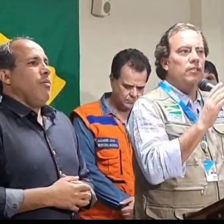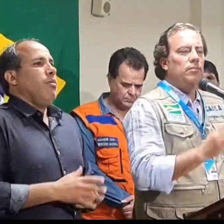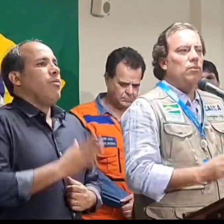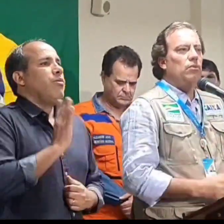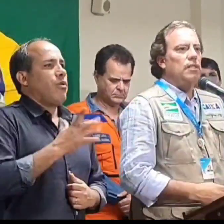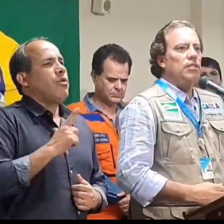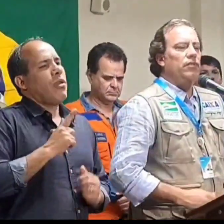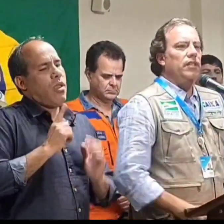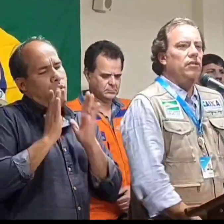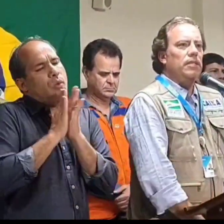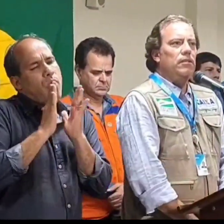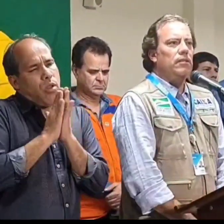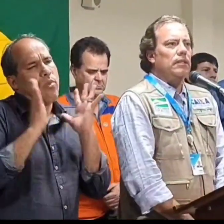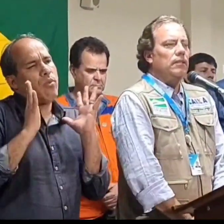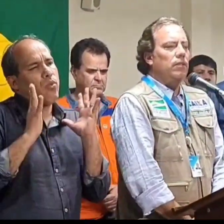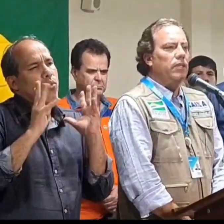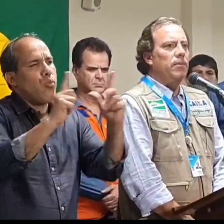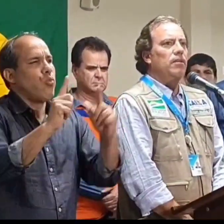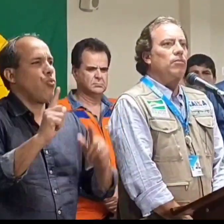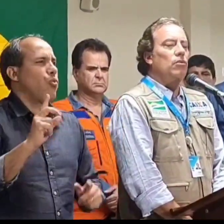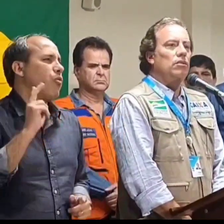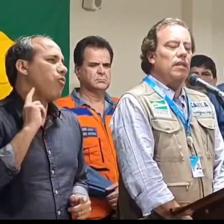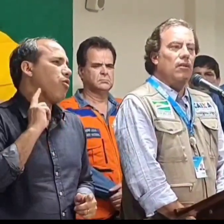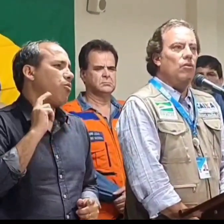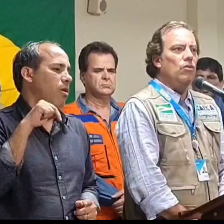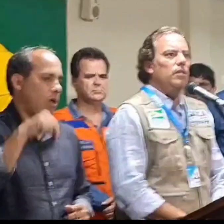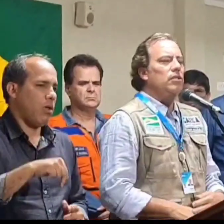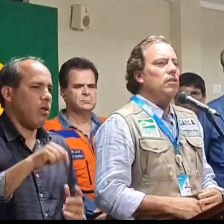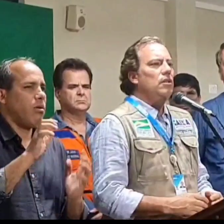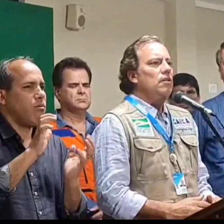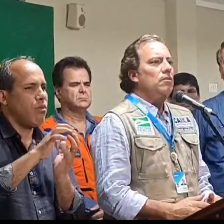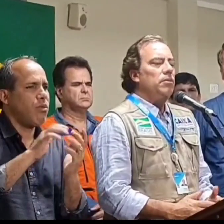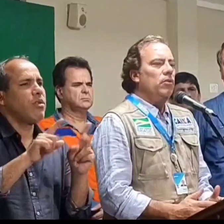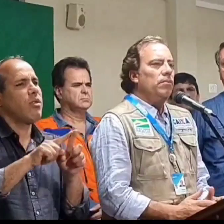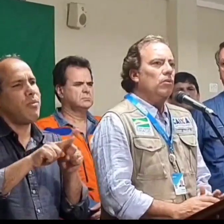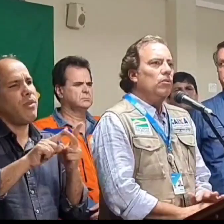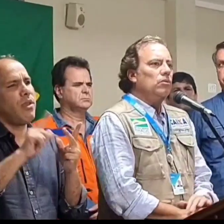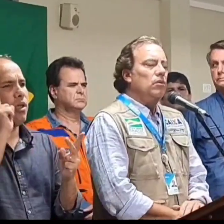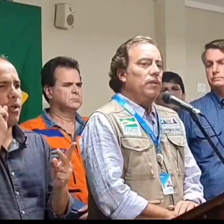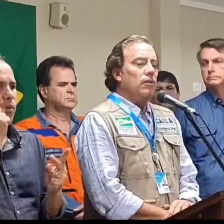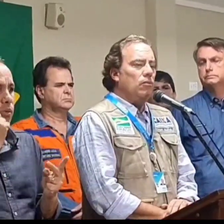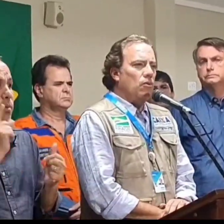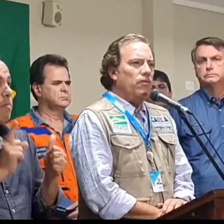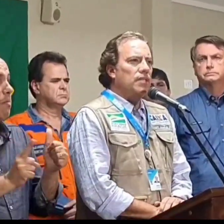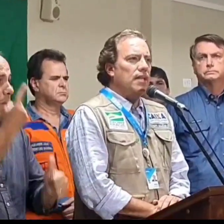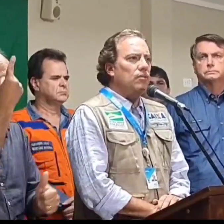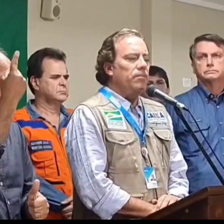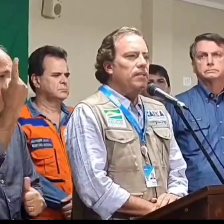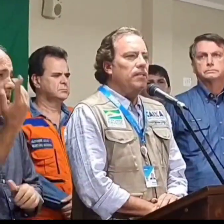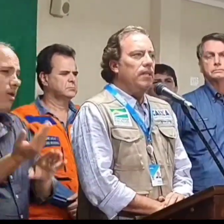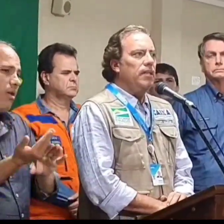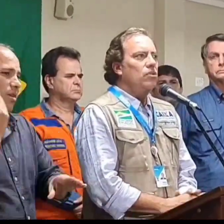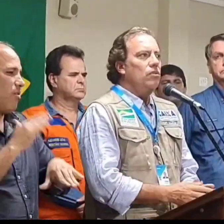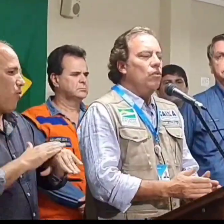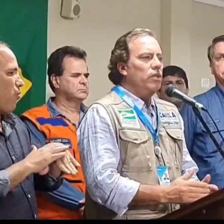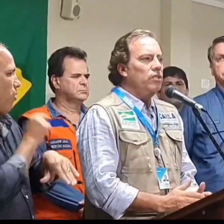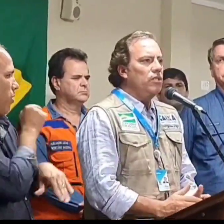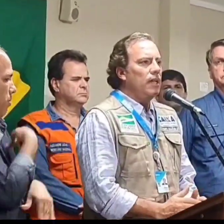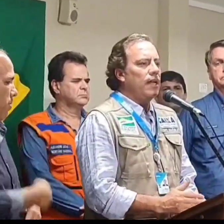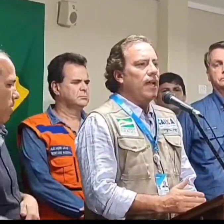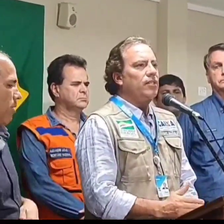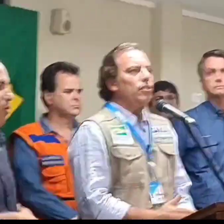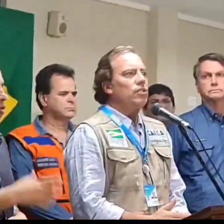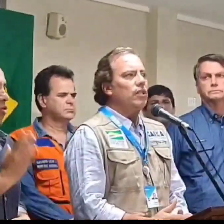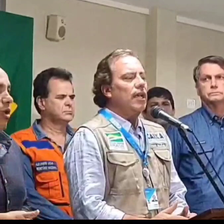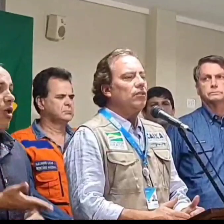Caixa, estamos orando por todas as vítimas aqui em Pernambuco, pela hoje. Primeiro ponto, como conversado com o presidente,